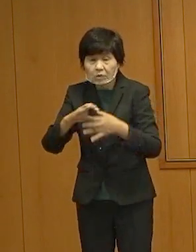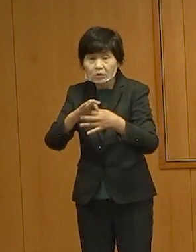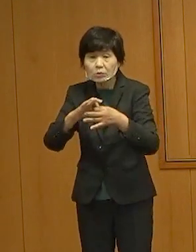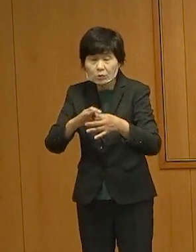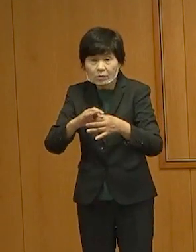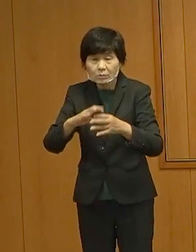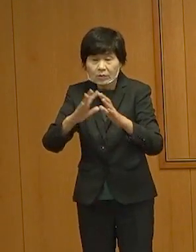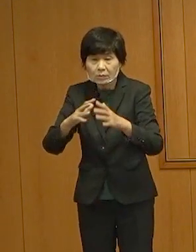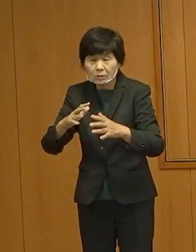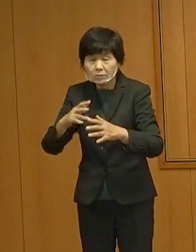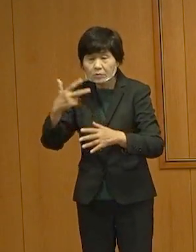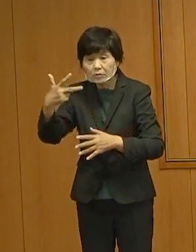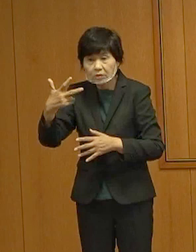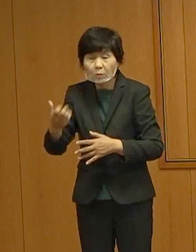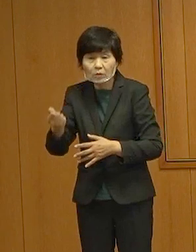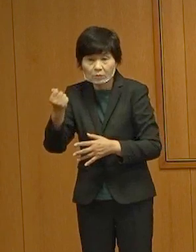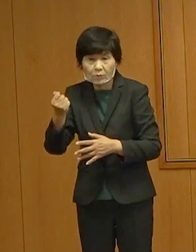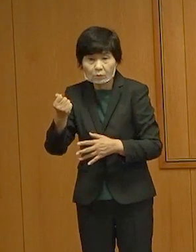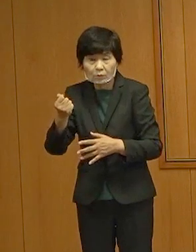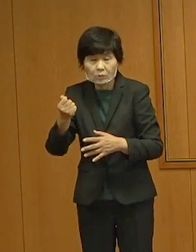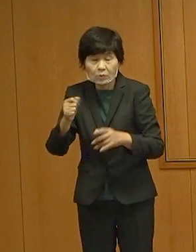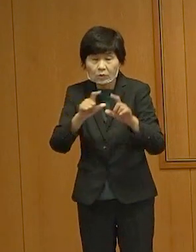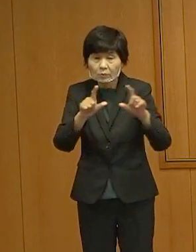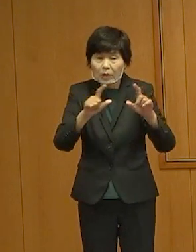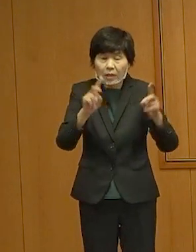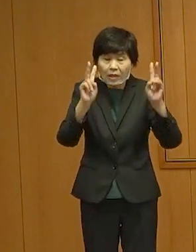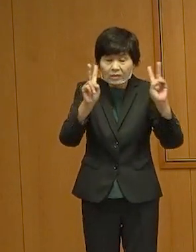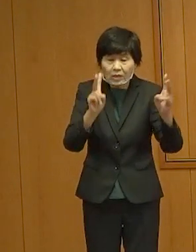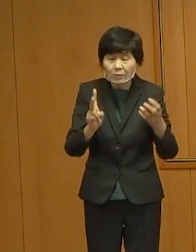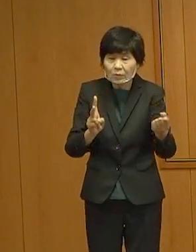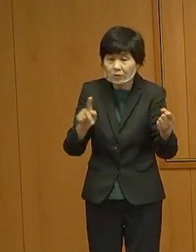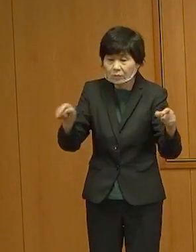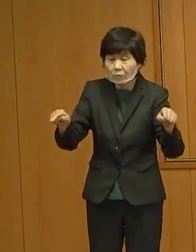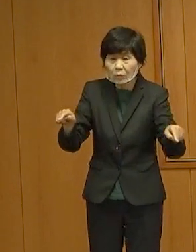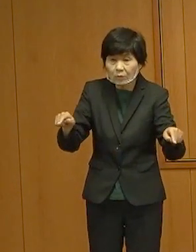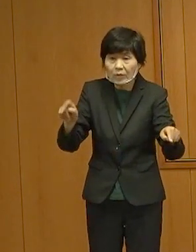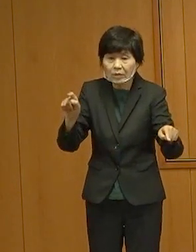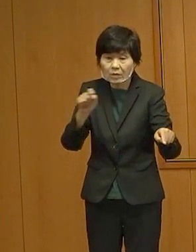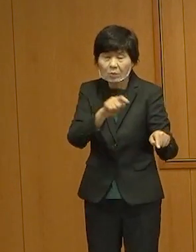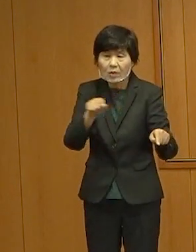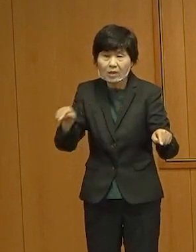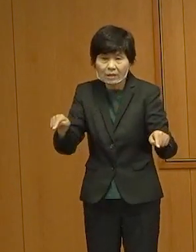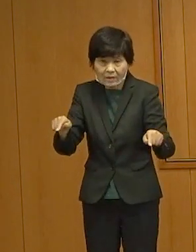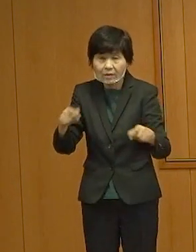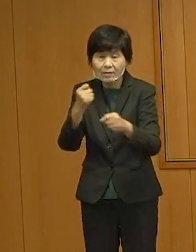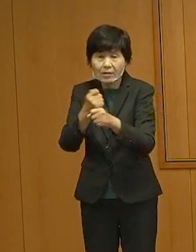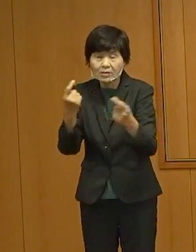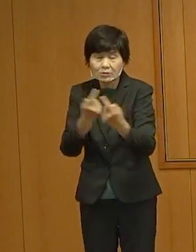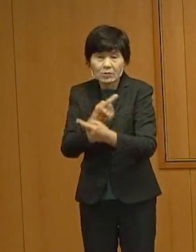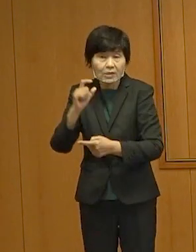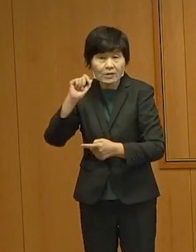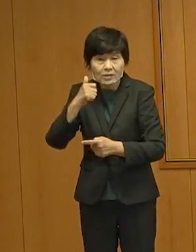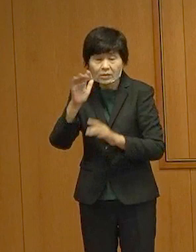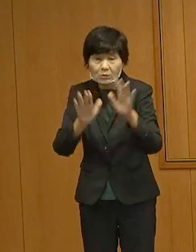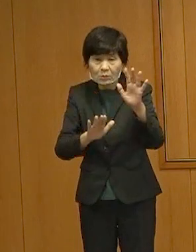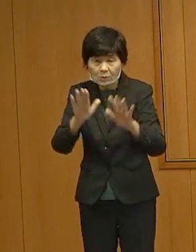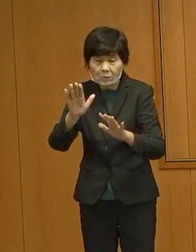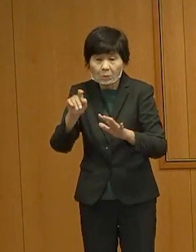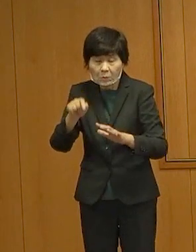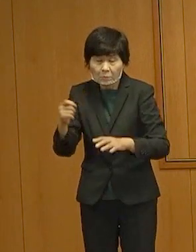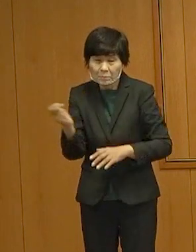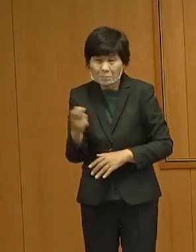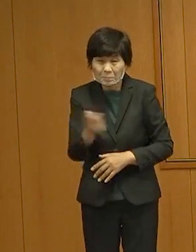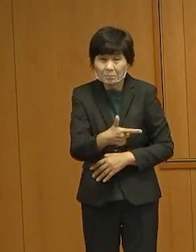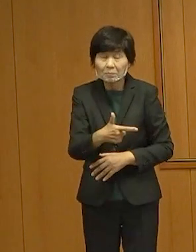持っているものとの差っていうのもありまして、この回収ができない状態っていうのを今後早めにやらない